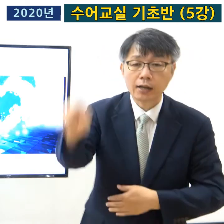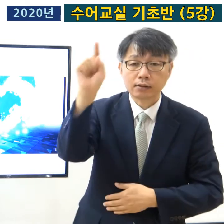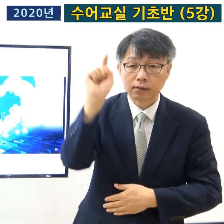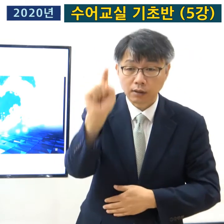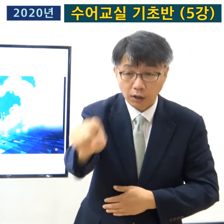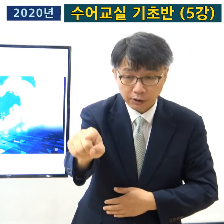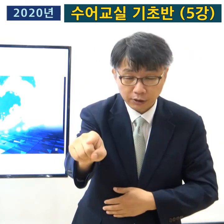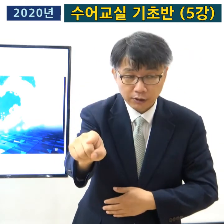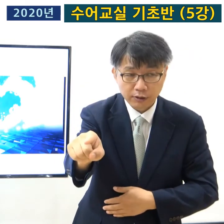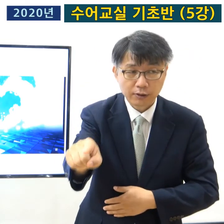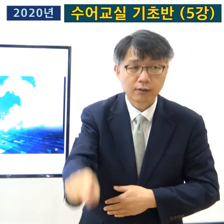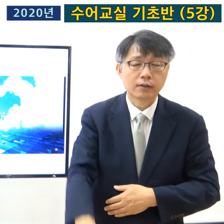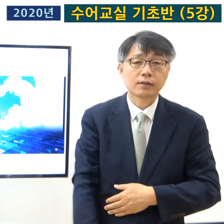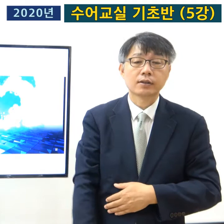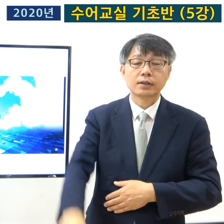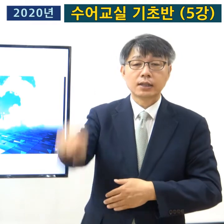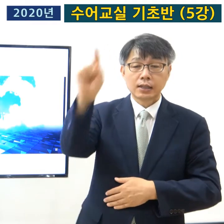귀한 것